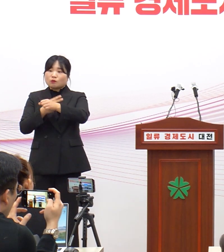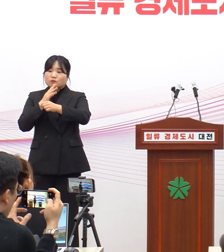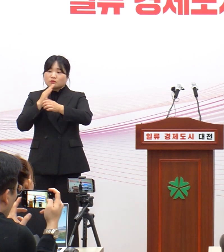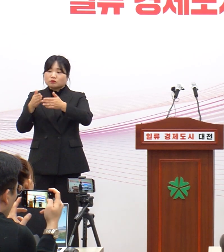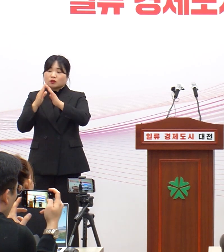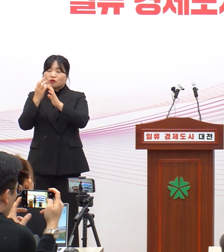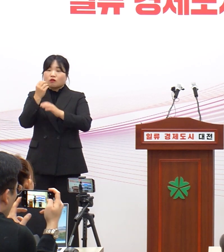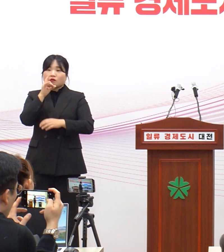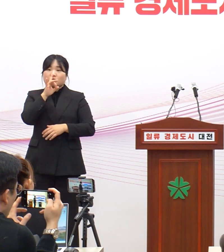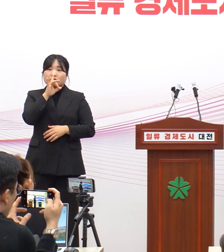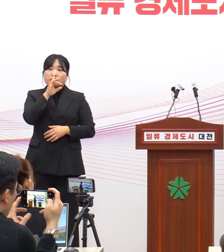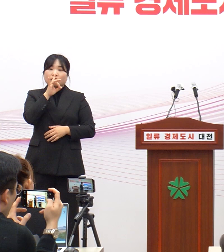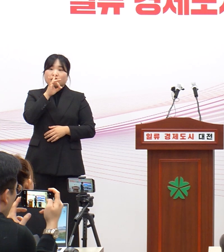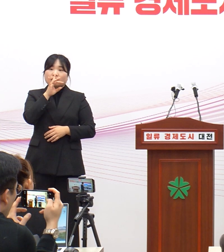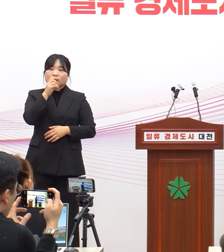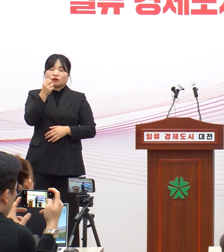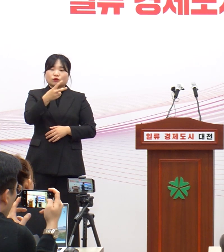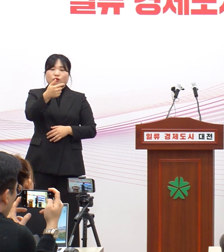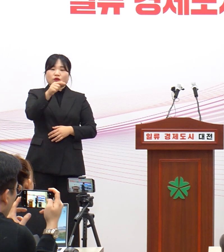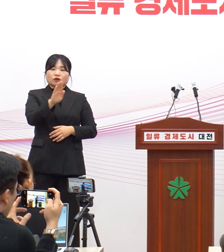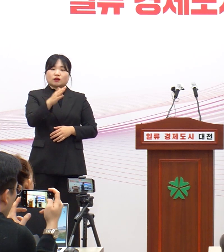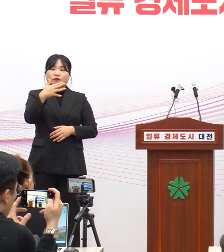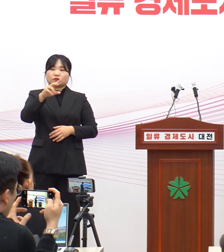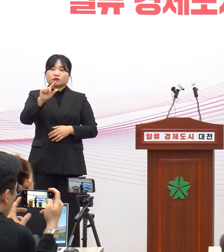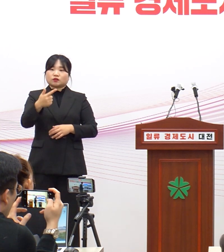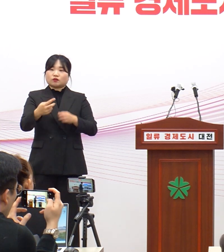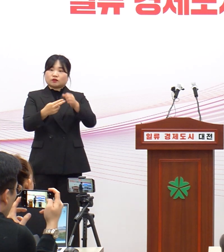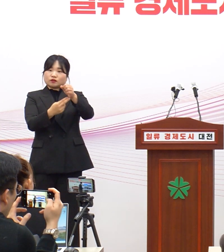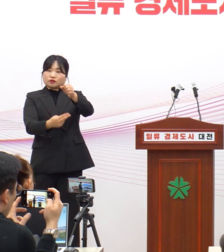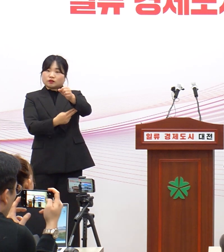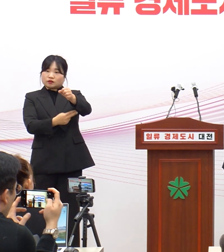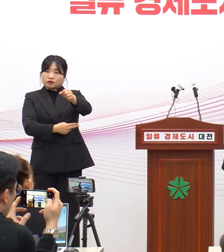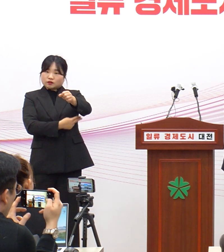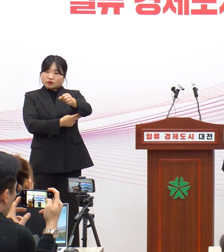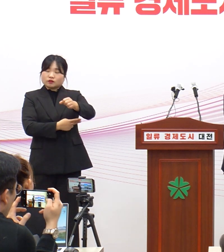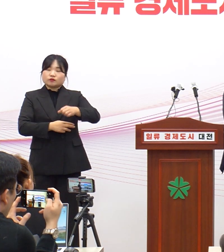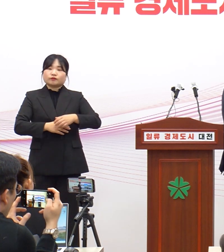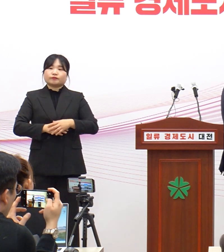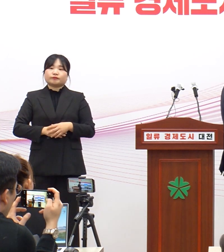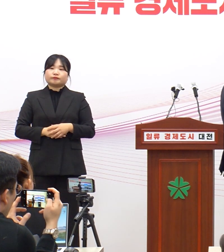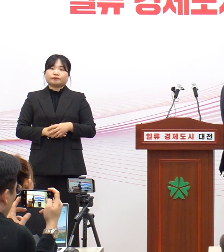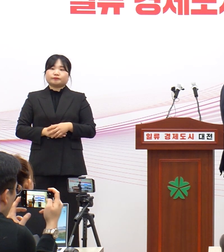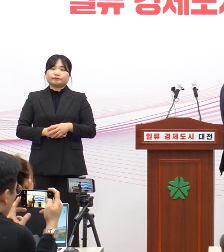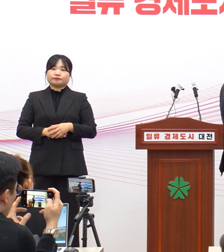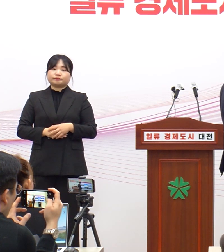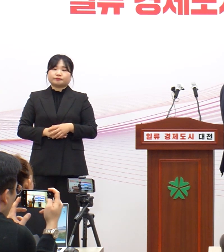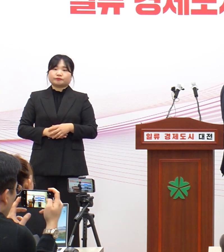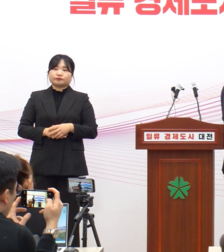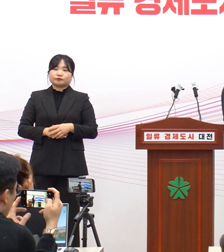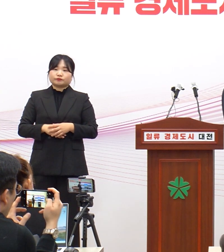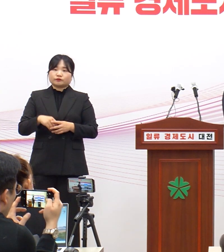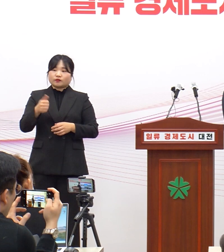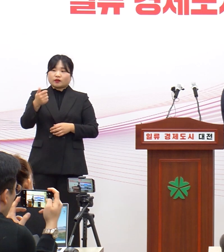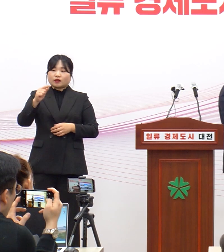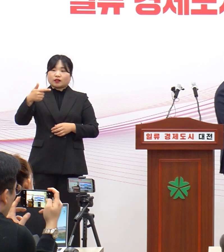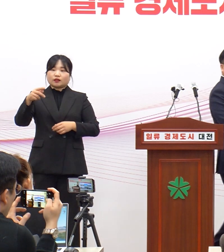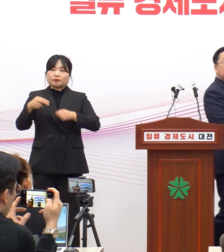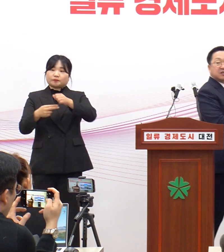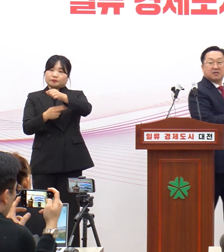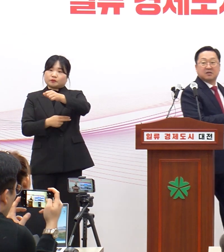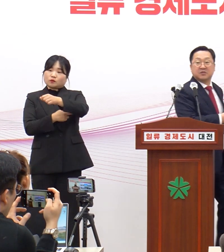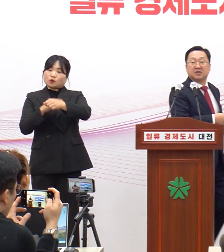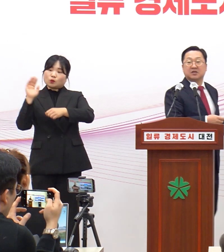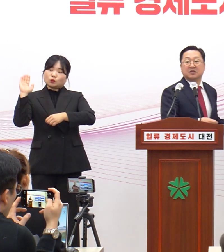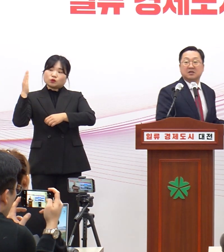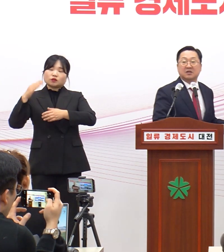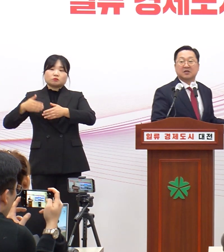됐을 겁니다. 합천대교. 한남대교. 이게 한남대교가 아마 최근에